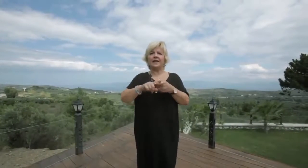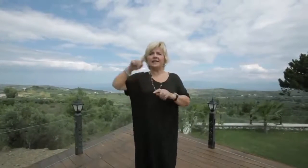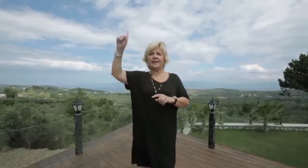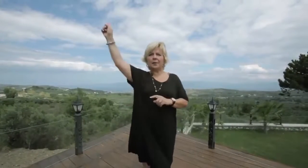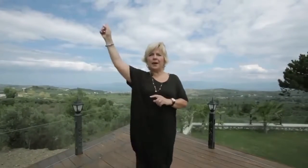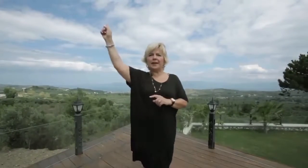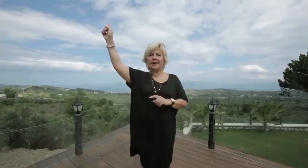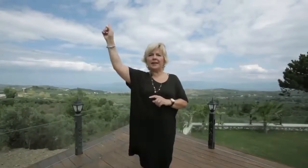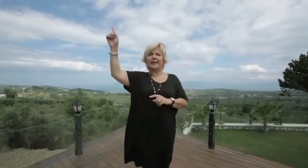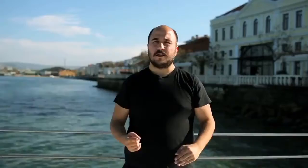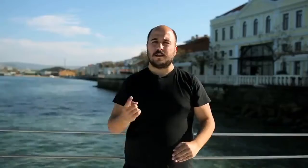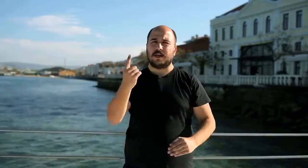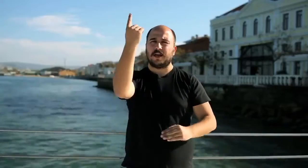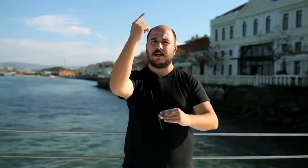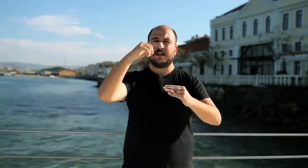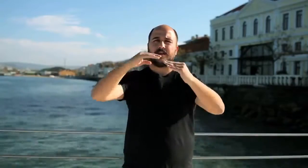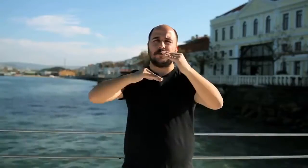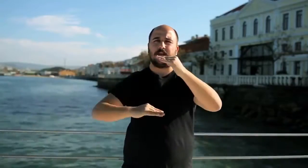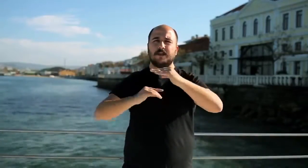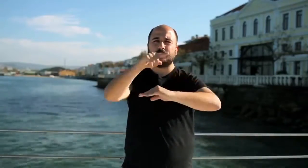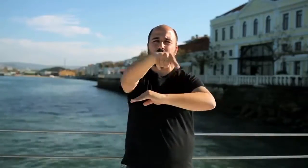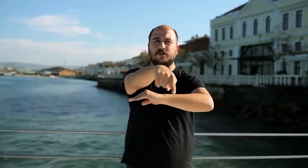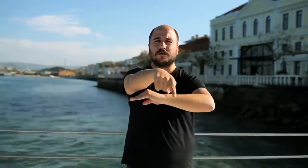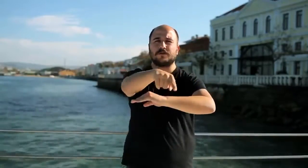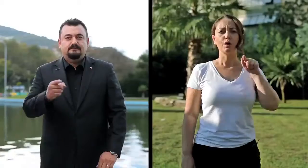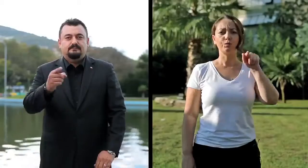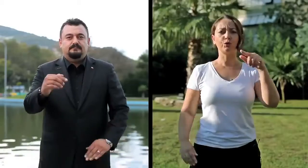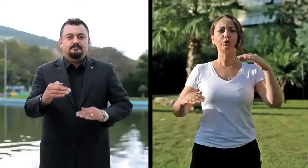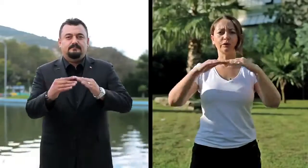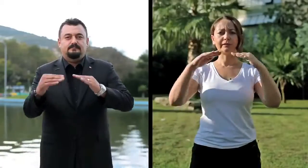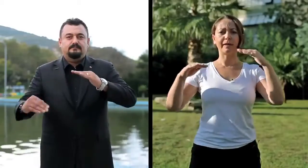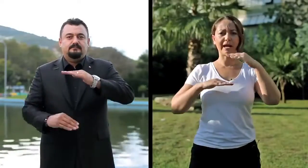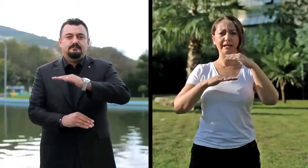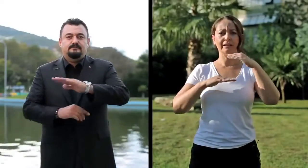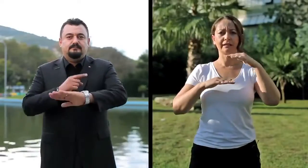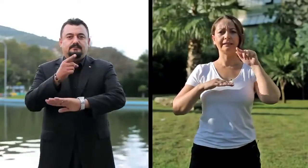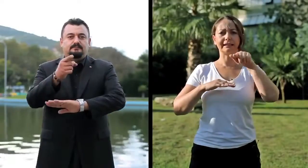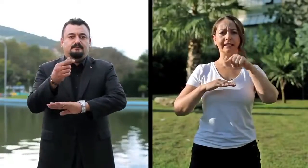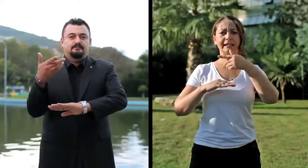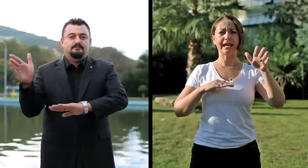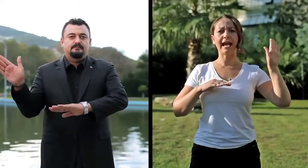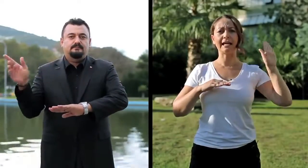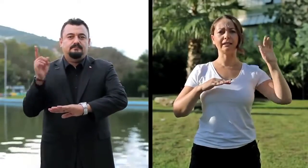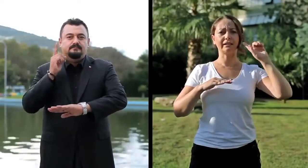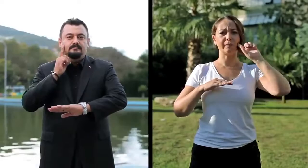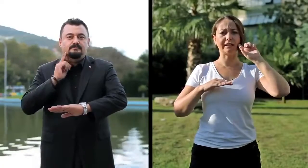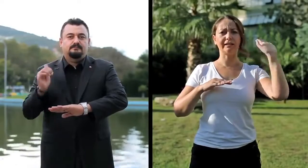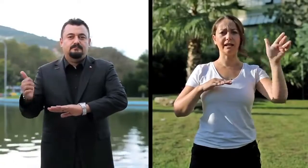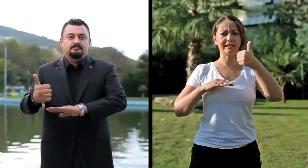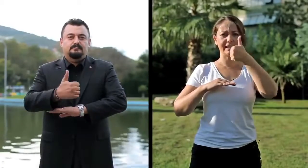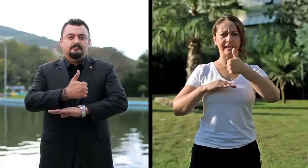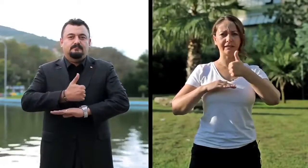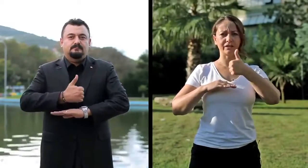istikbalinin... Yegane temeli budur. Bu temel senin en kıymetli hazinendir.